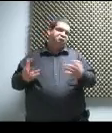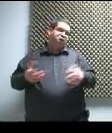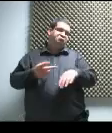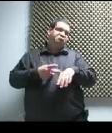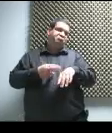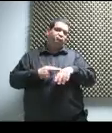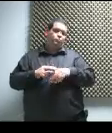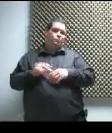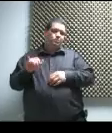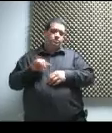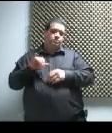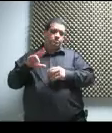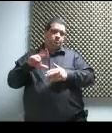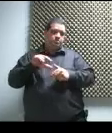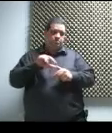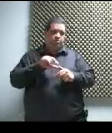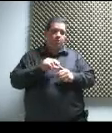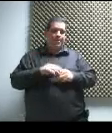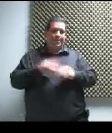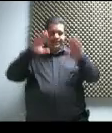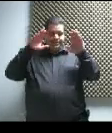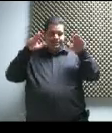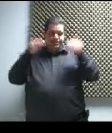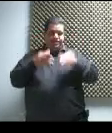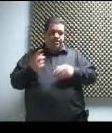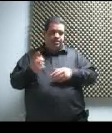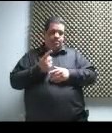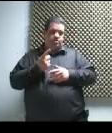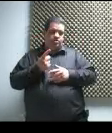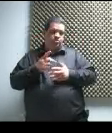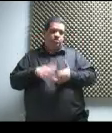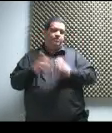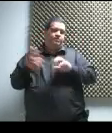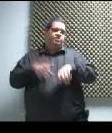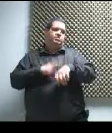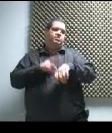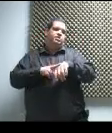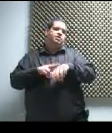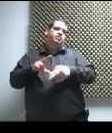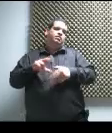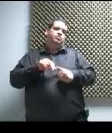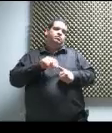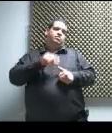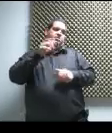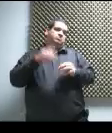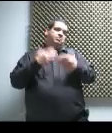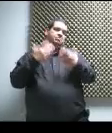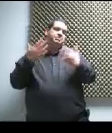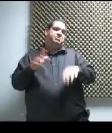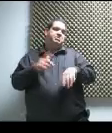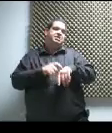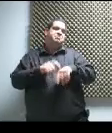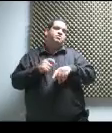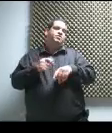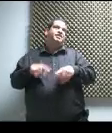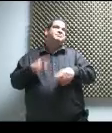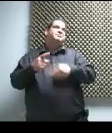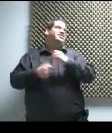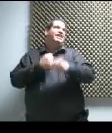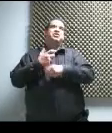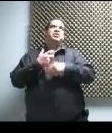como vienen con los huracanes. Así que como que nos concentramos en que nuestro único desastre natural es el huracán. Y si una vez pasó la temporada, el resto del año es